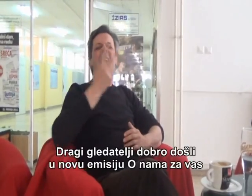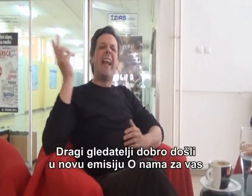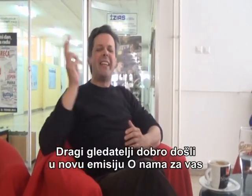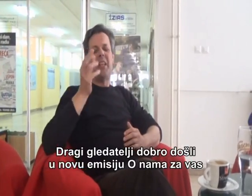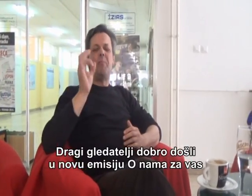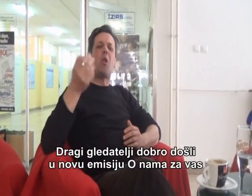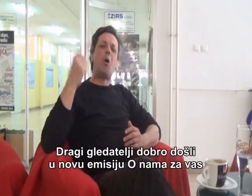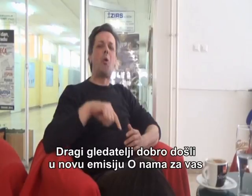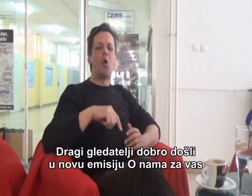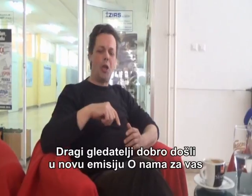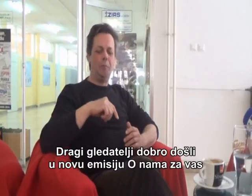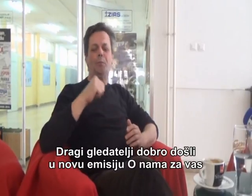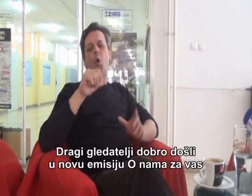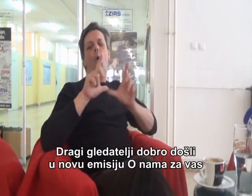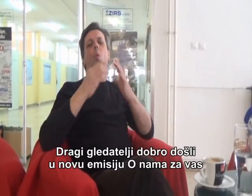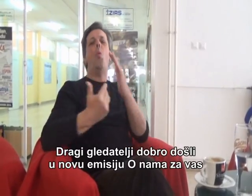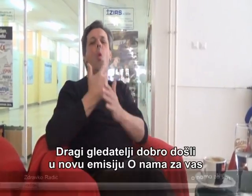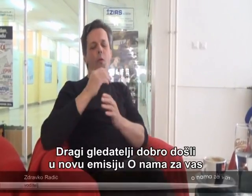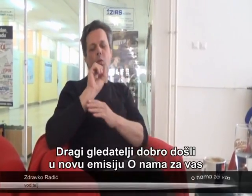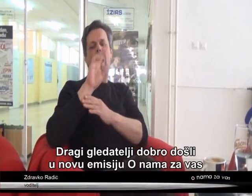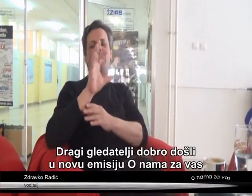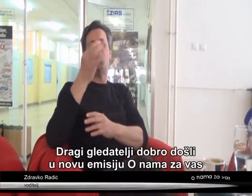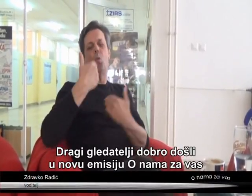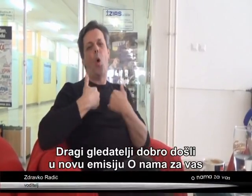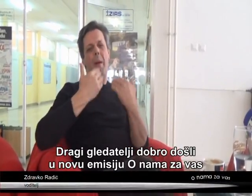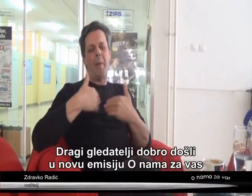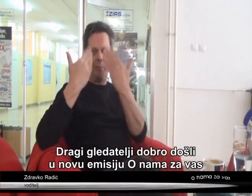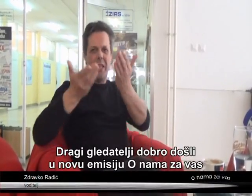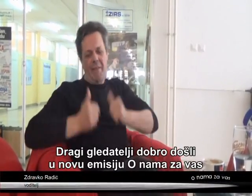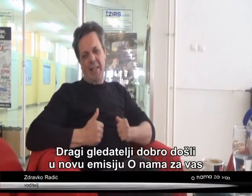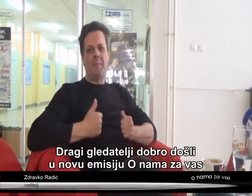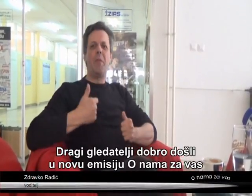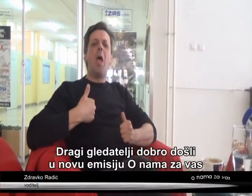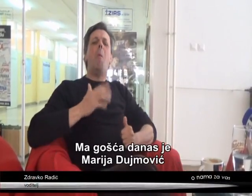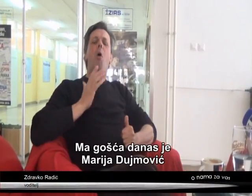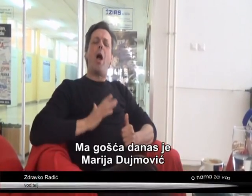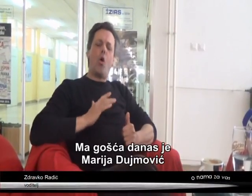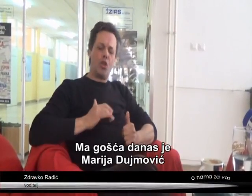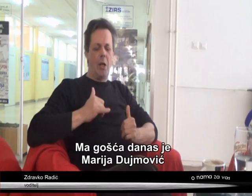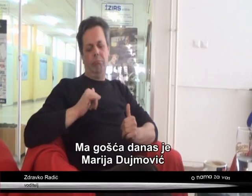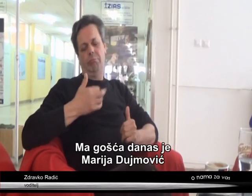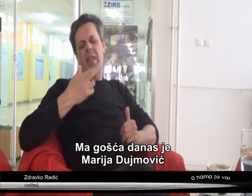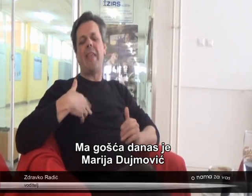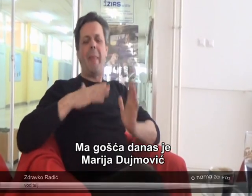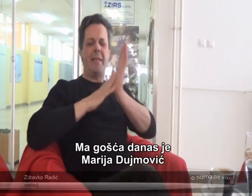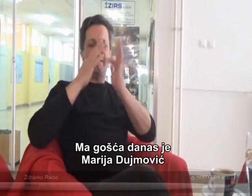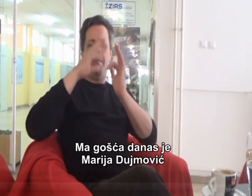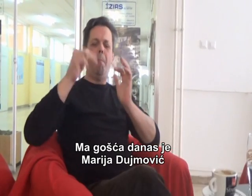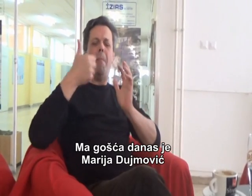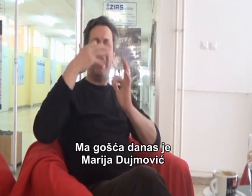dragi gledatelji, dobrodošli u novu emisiju Obala za vas. Moja gošća je danas